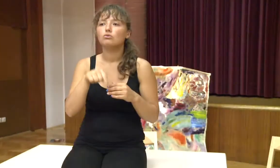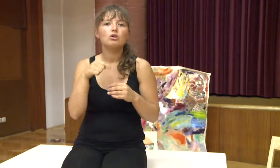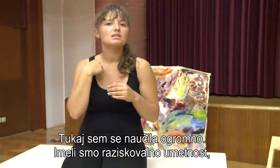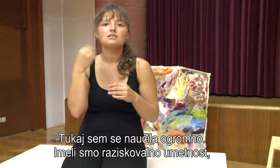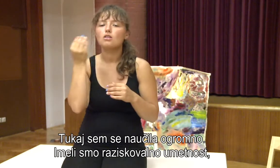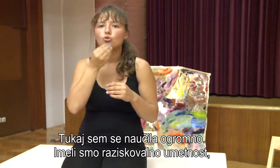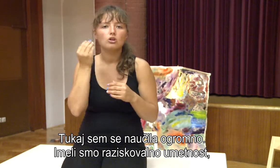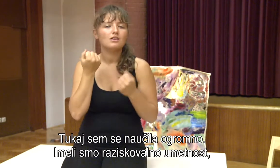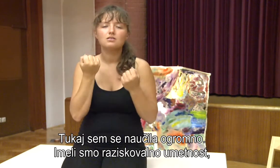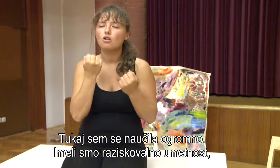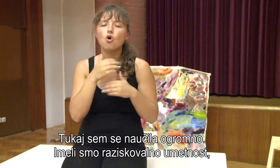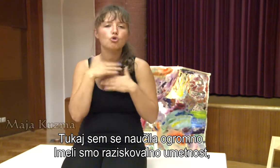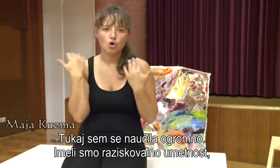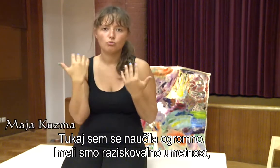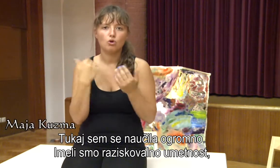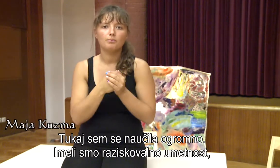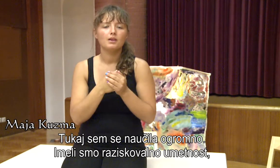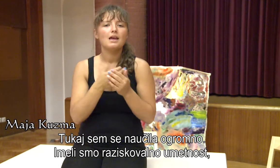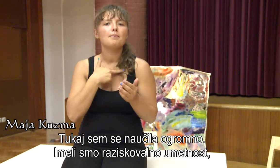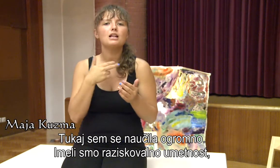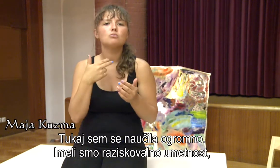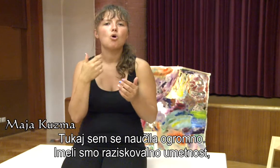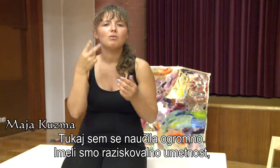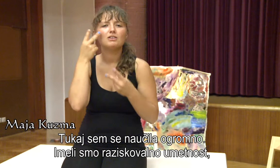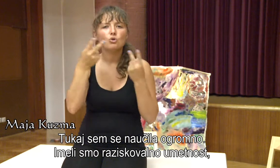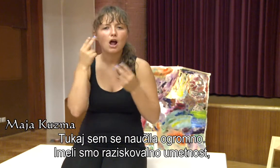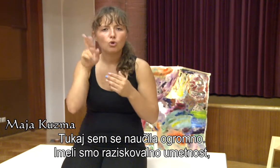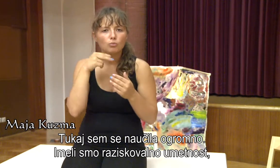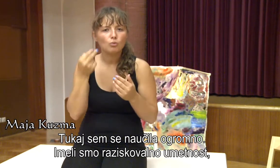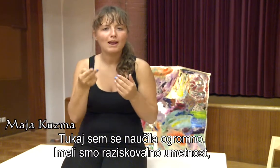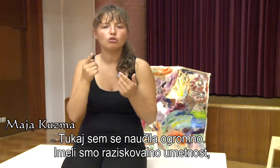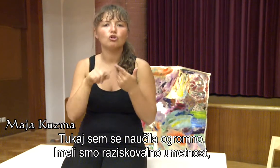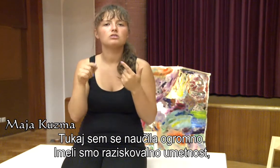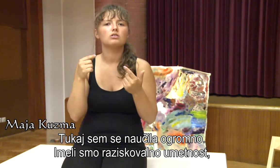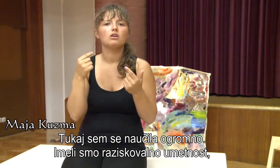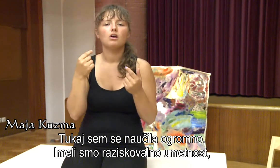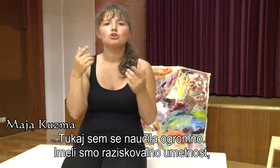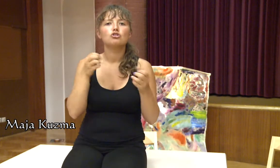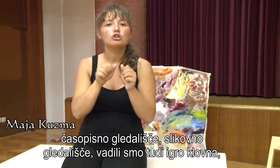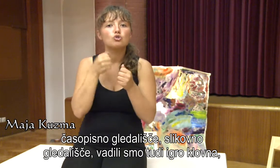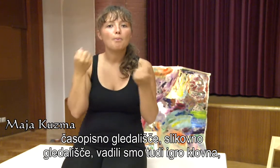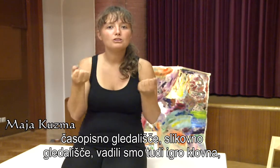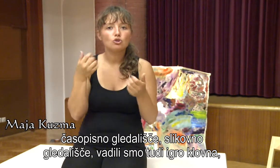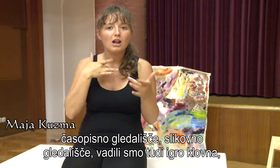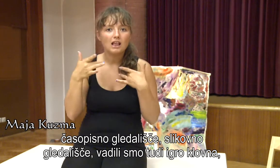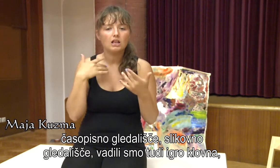Tukaj sem se naučila zelo ogromno. Imeli smo vizualno umetnost, časopisno